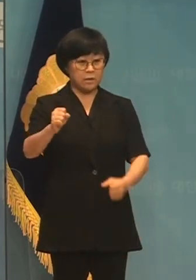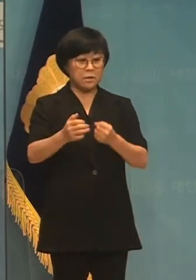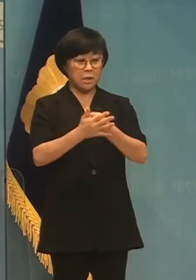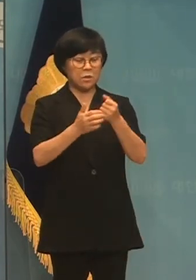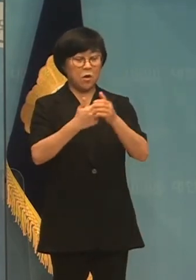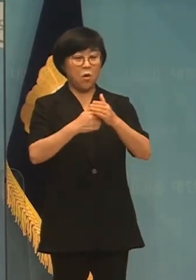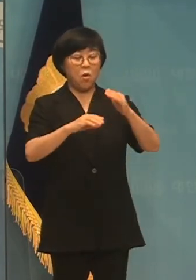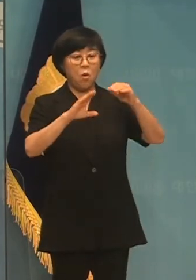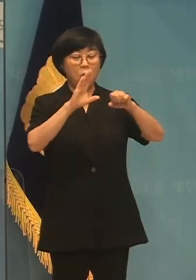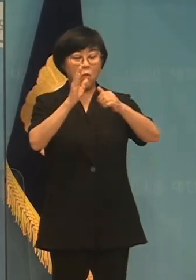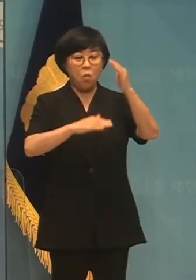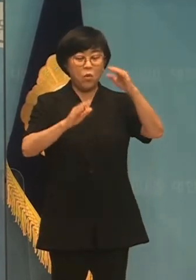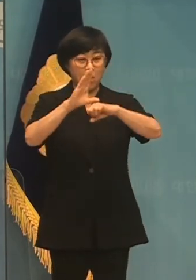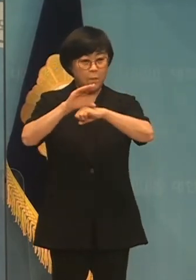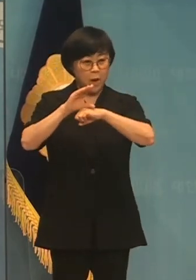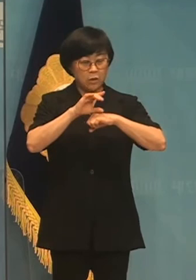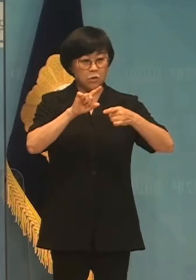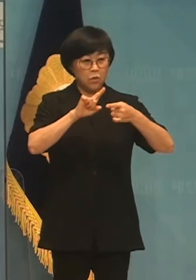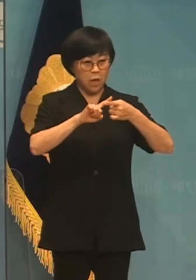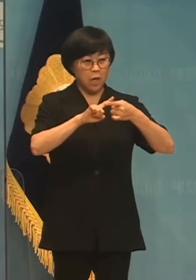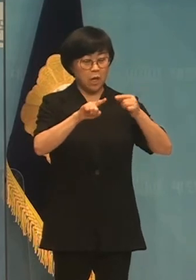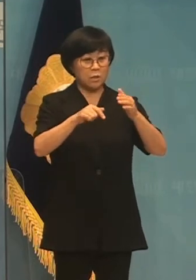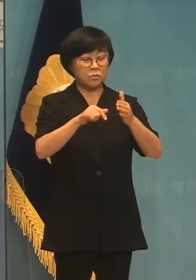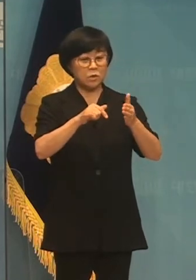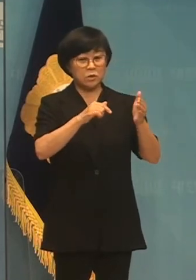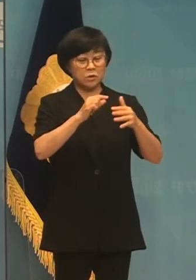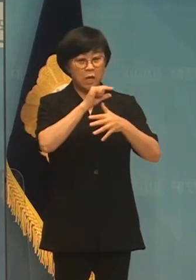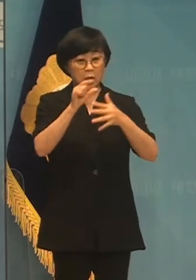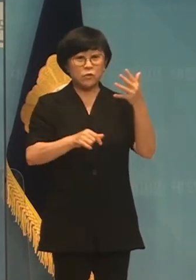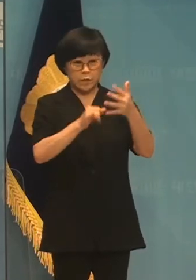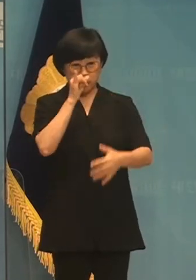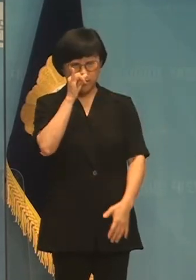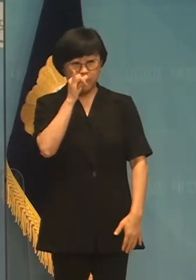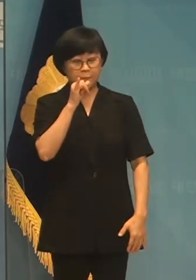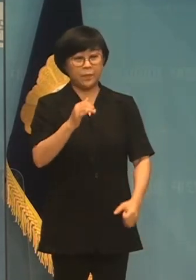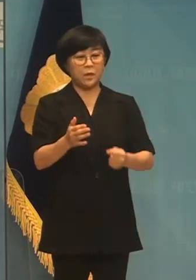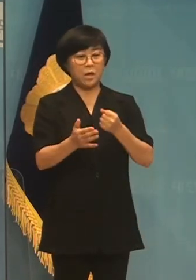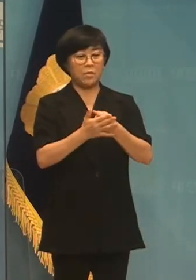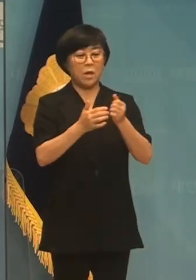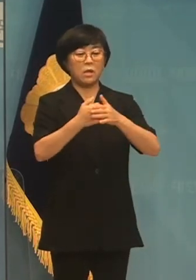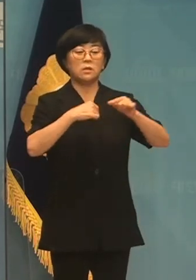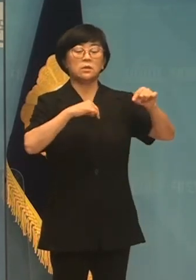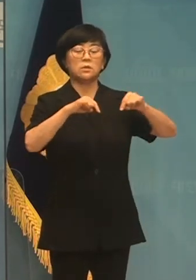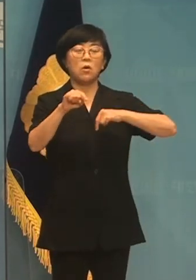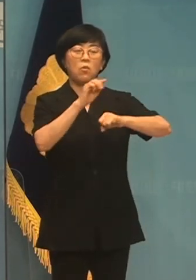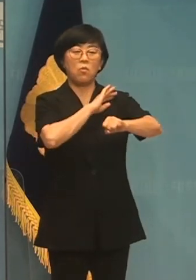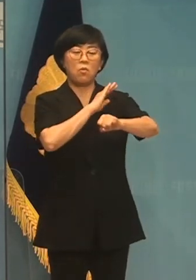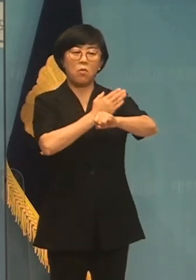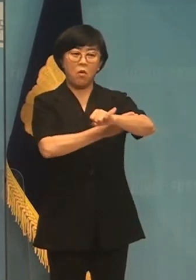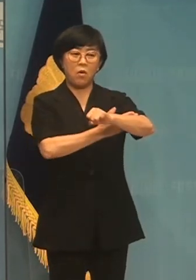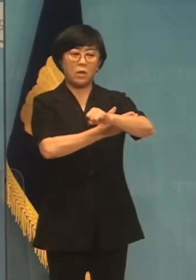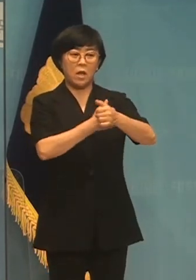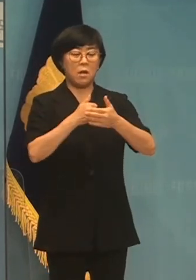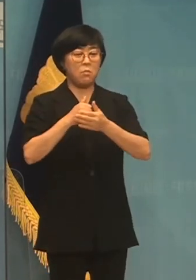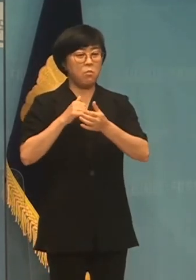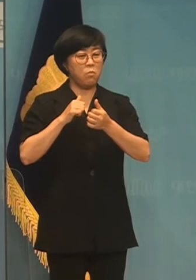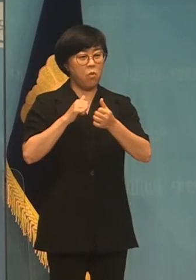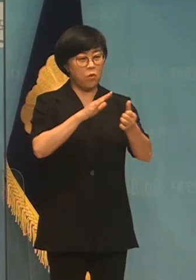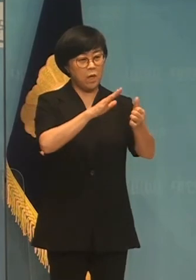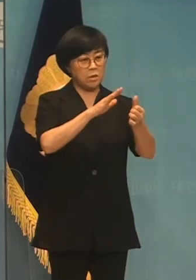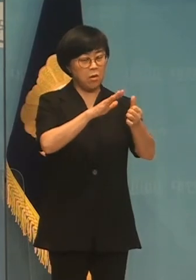이사 선출을 줄줄이 앞두고 있는 시점을 감안한다면 정권의 낙하산